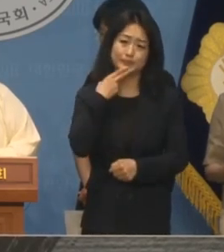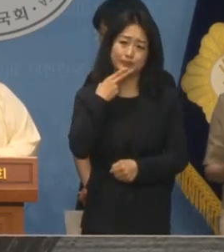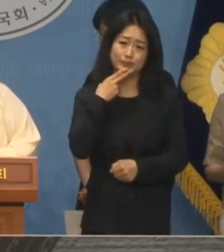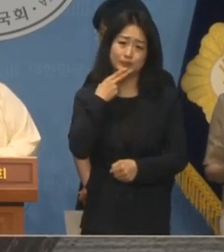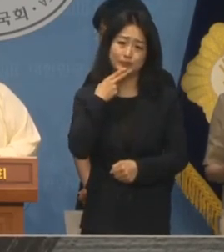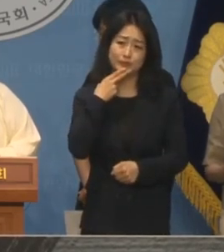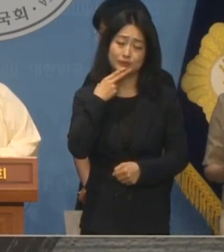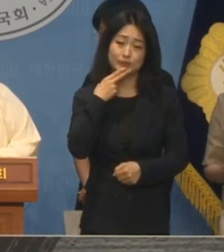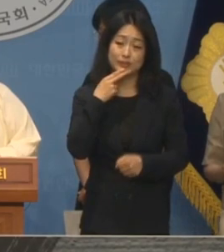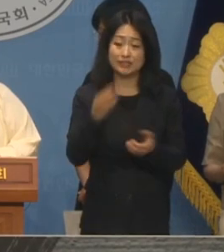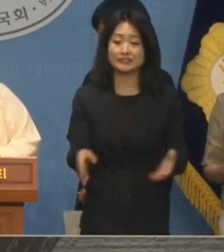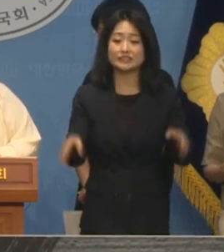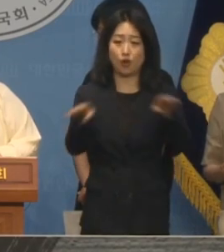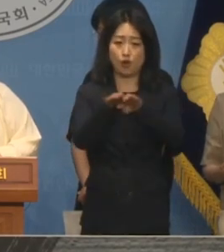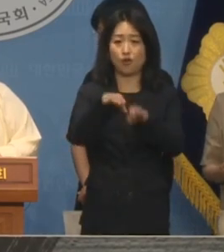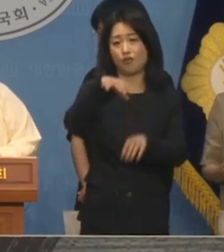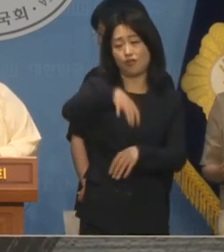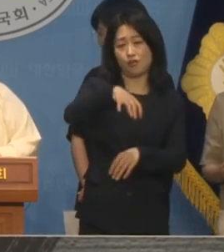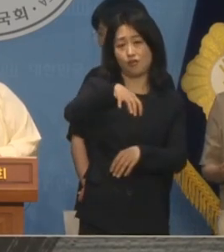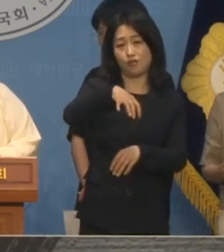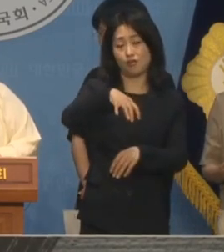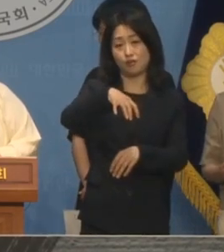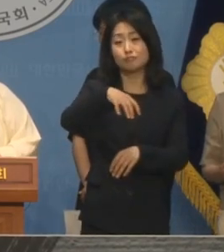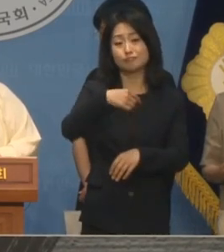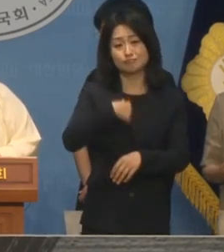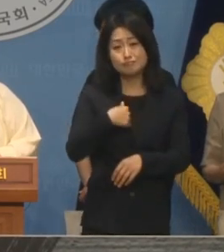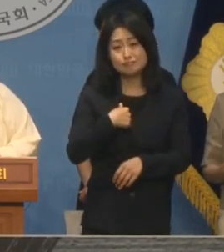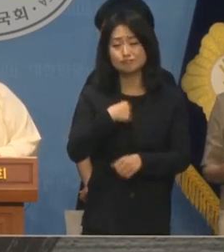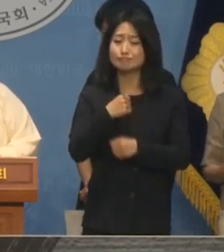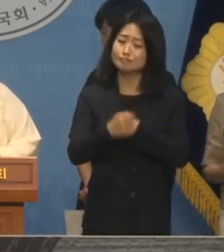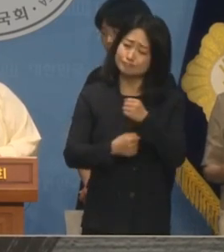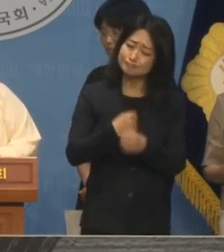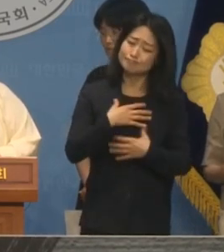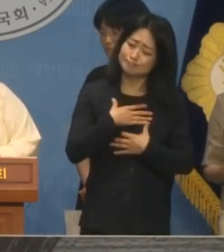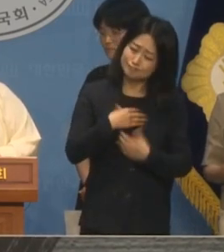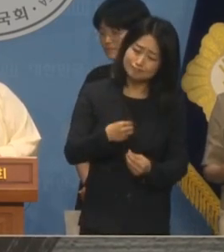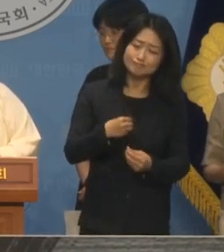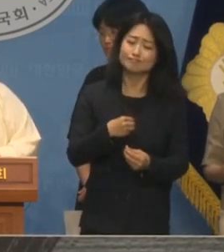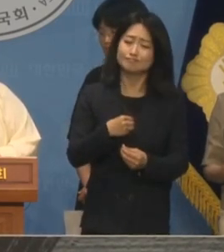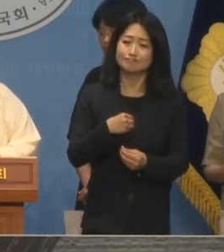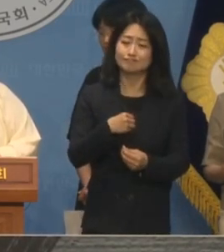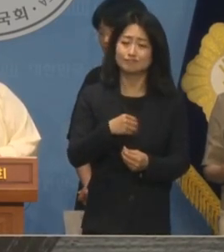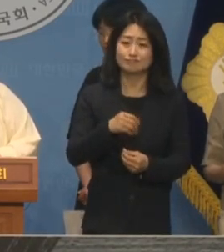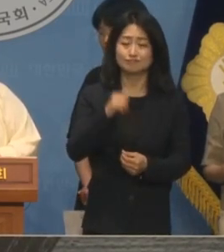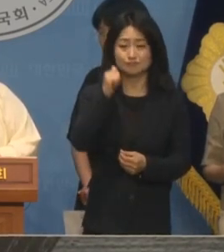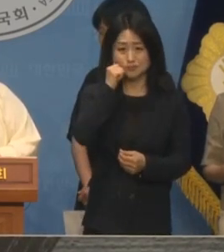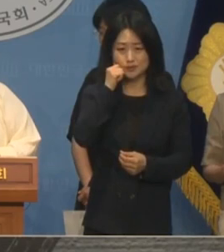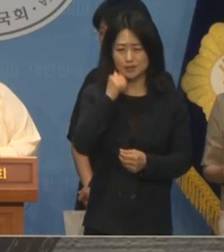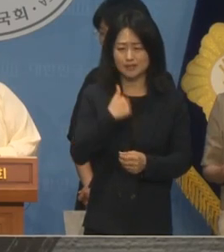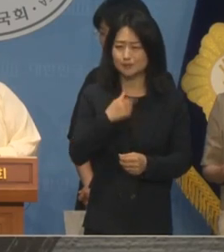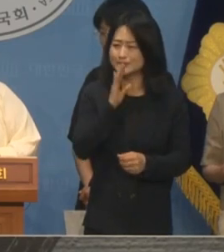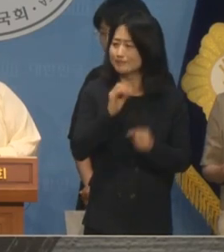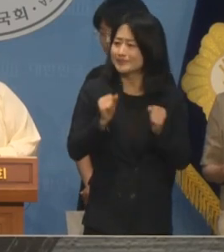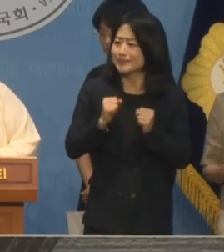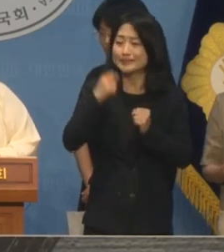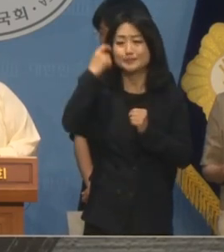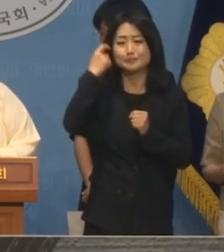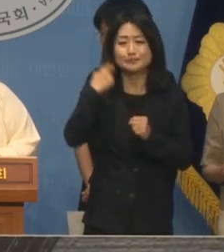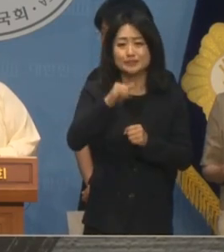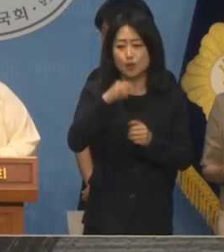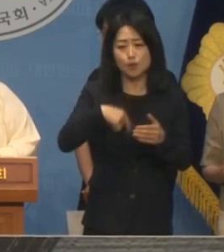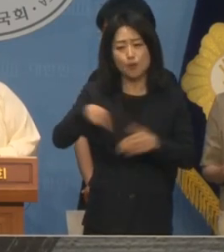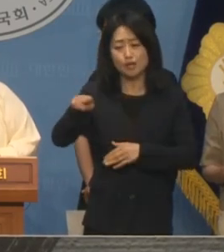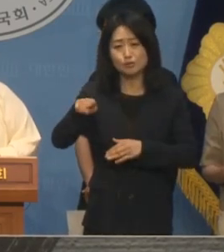없습니다. 시설에서는 우리만의 아는 싸늘함이 있습니다.